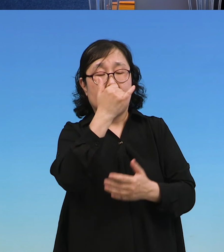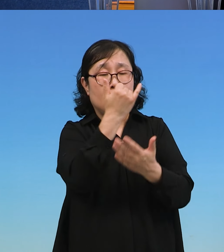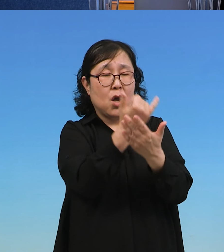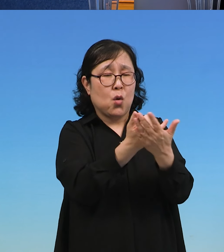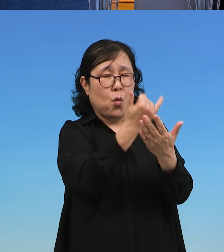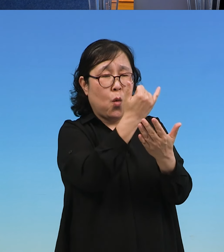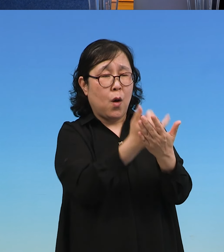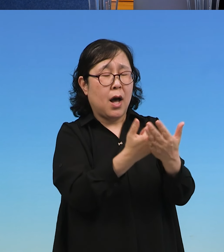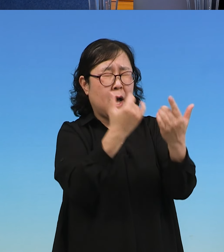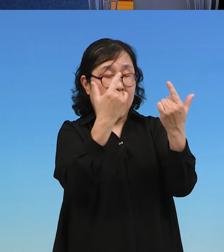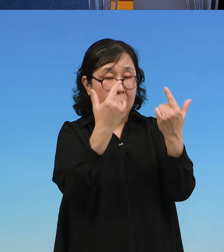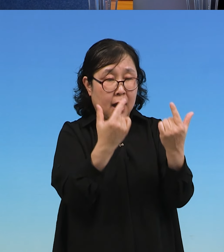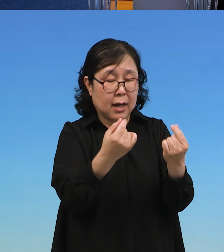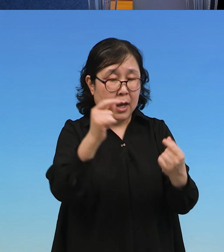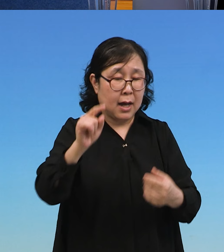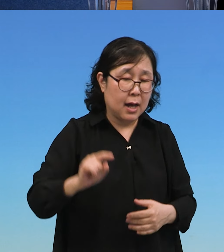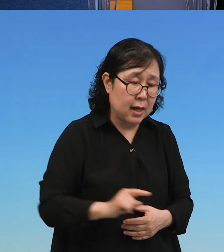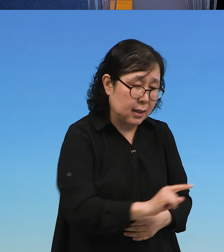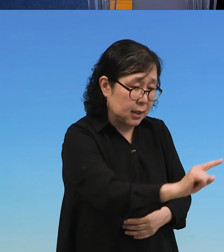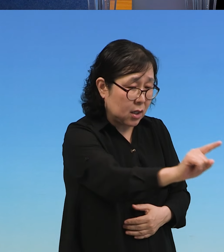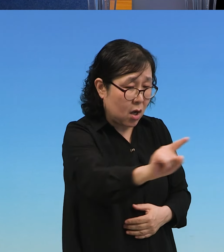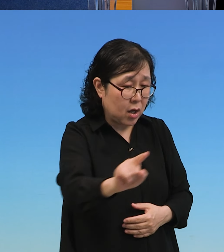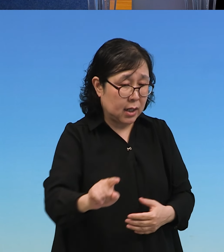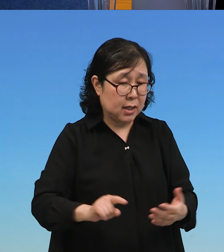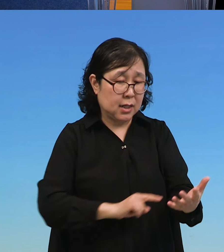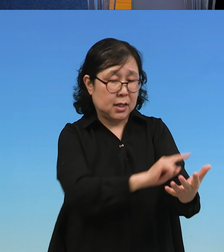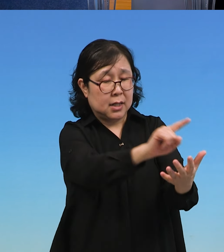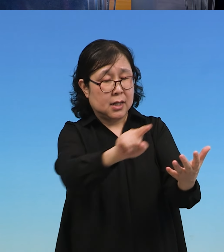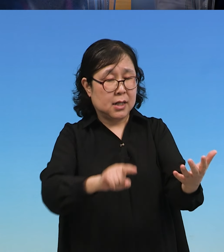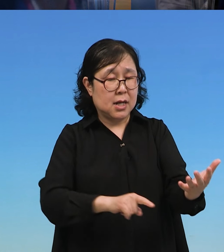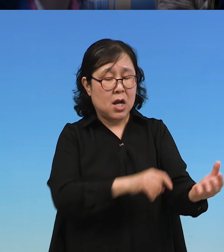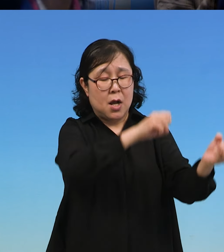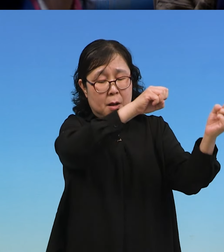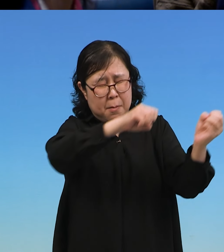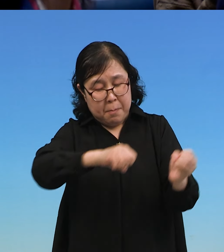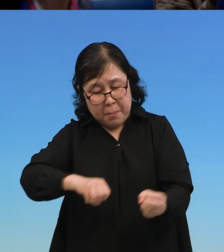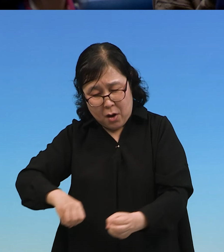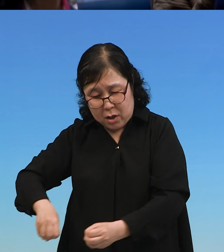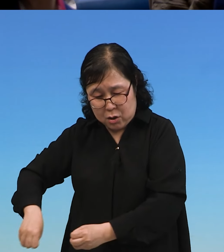그와 같이 너희를 버려두지 않으리.